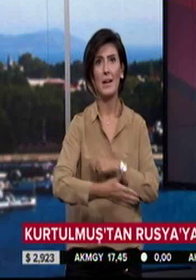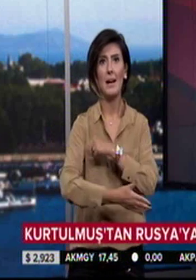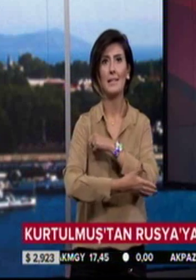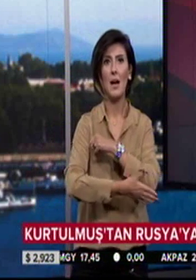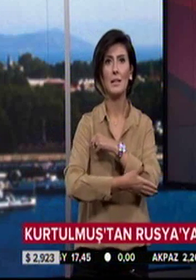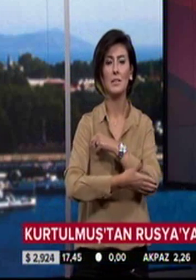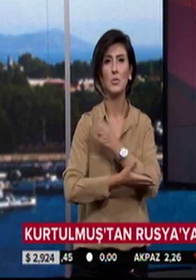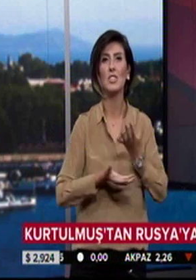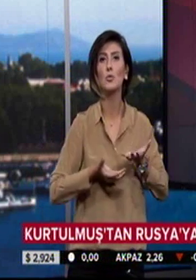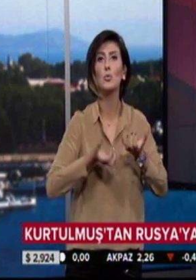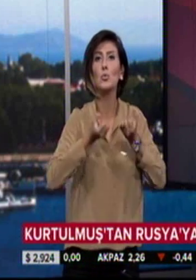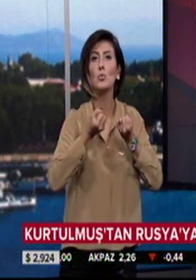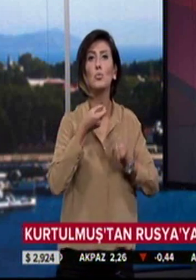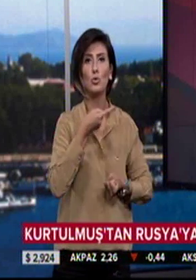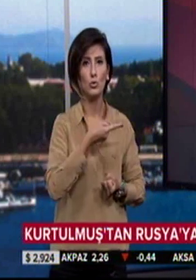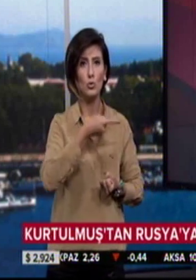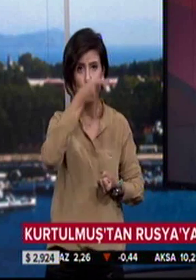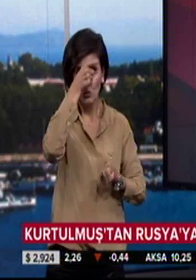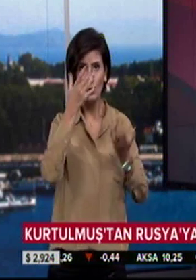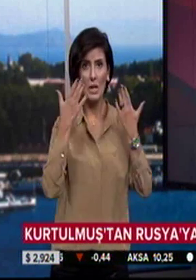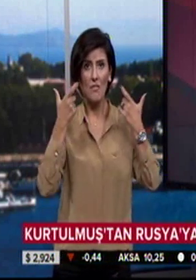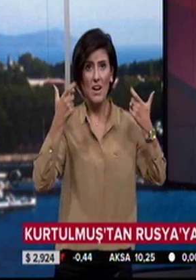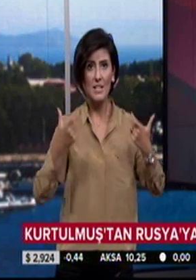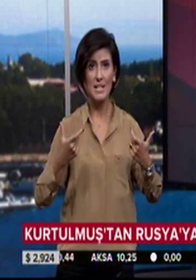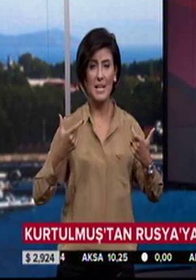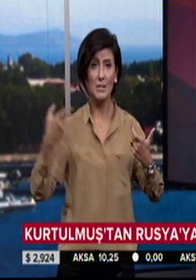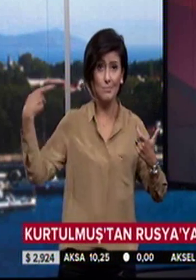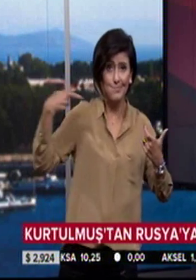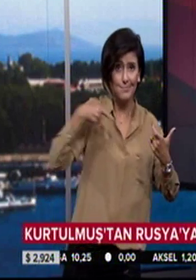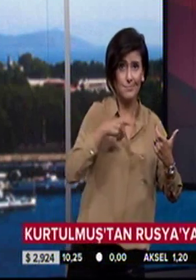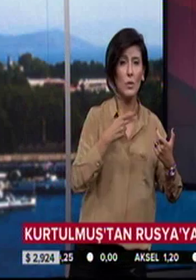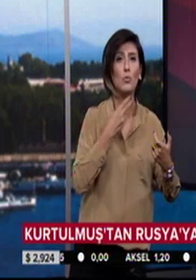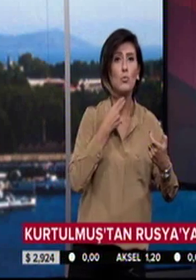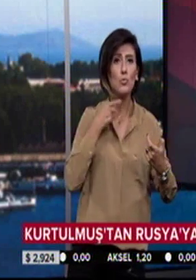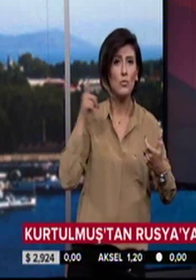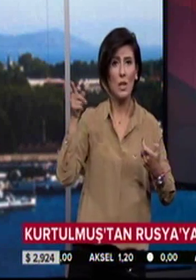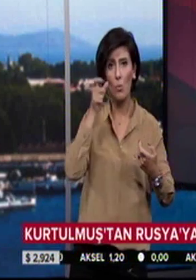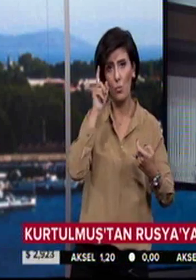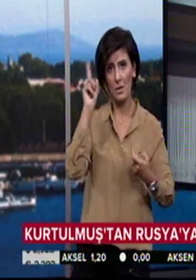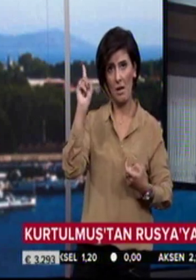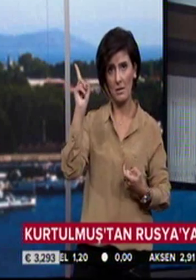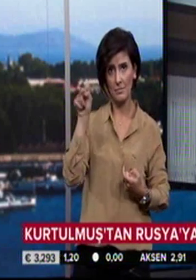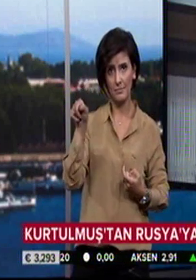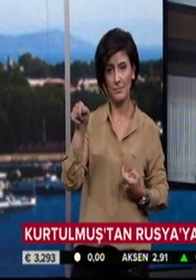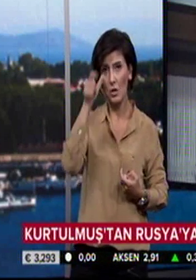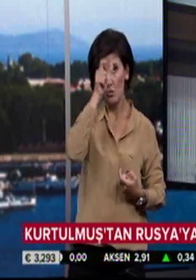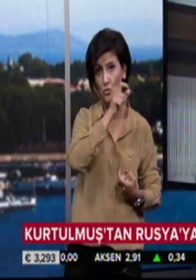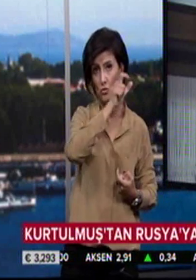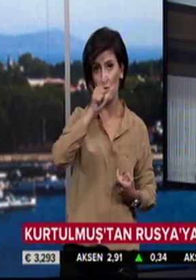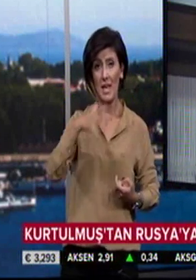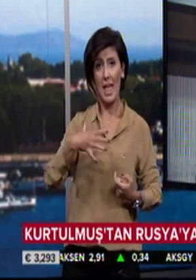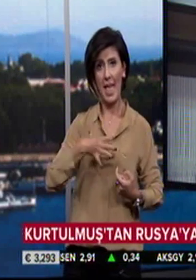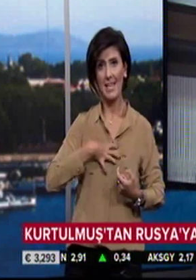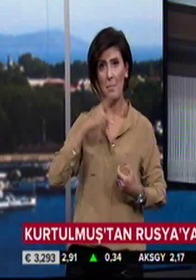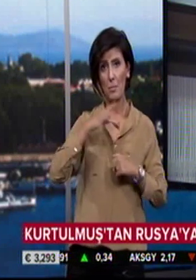Başbakan Yardımcısı Numan Kurtulmuş'tan Türk hava sahasını ihlal eden Rusya'ya uyarı. Türkiye'nin